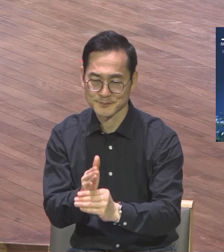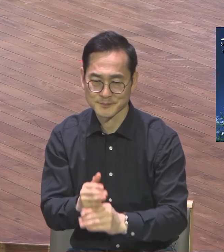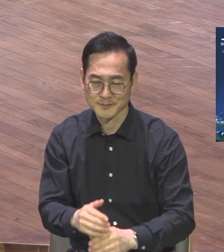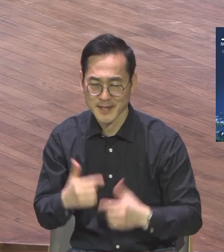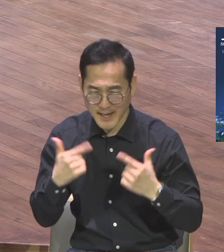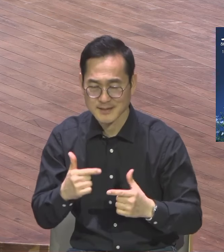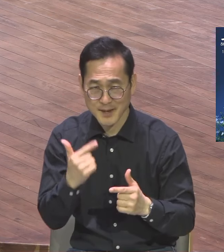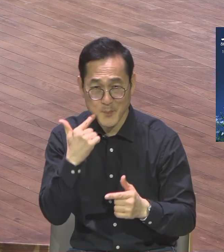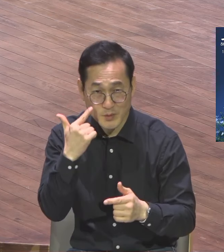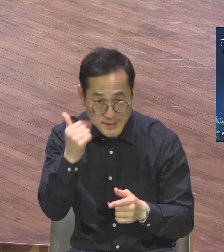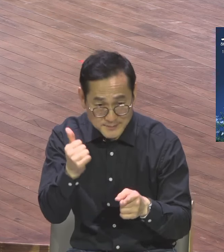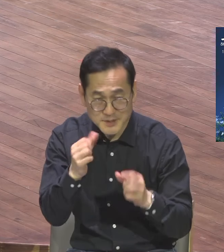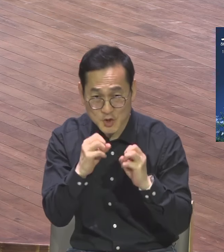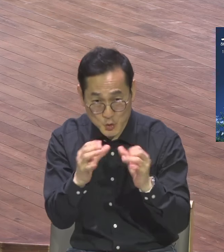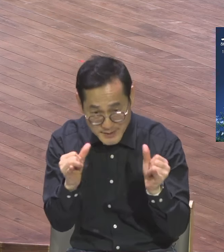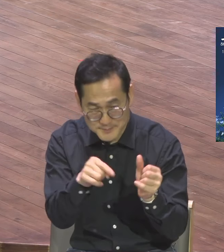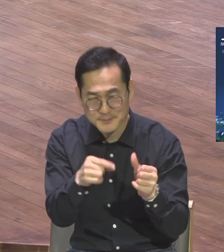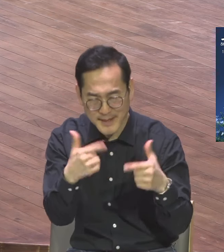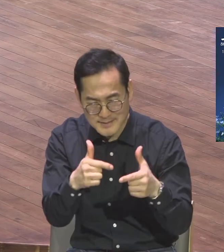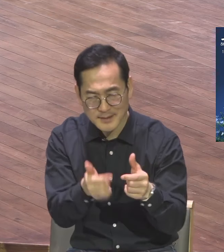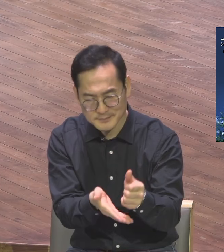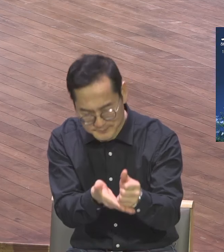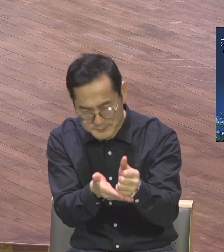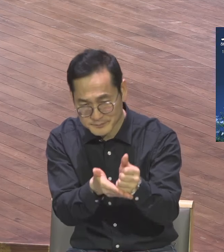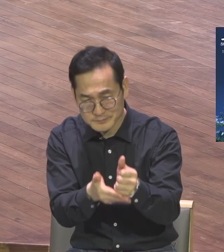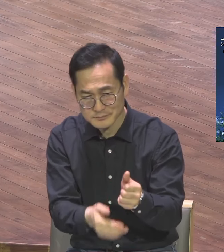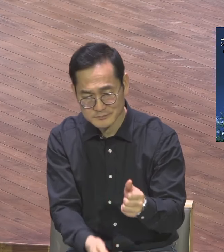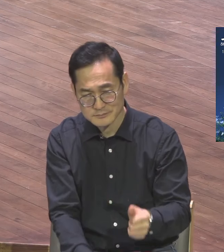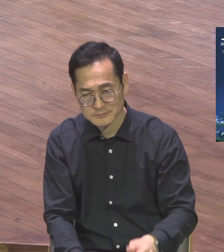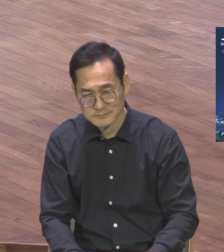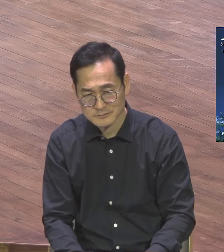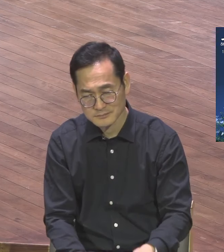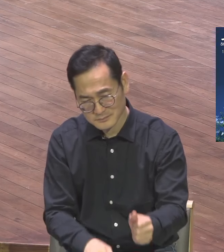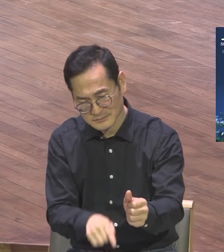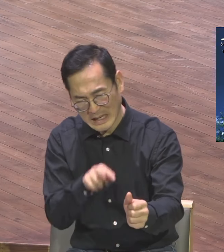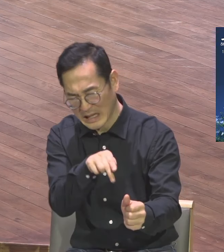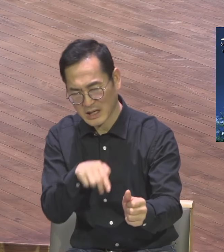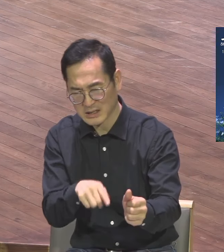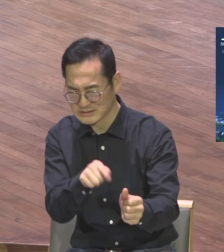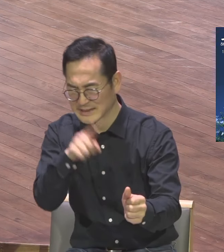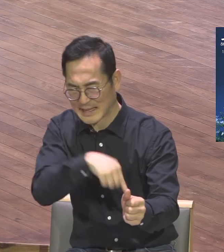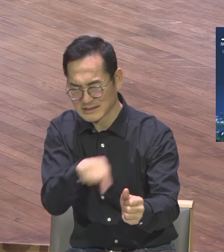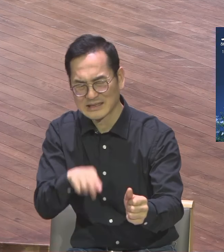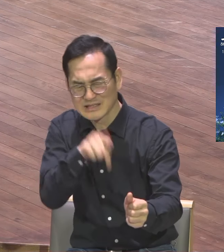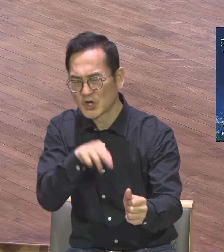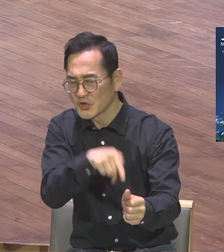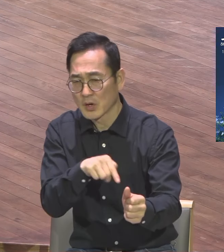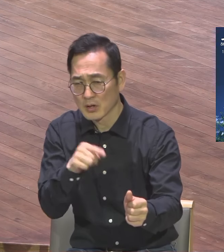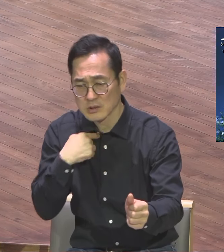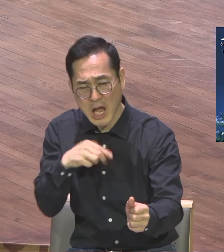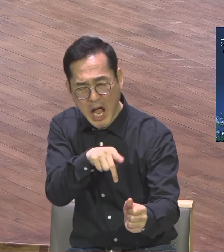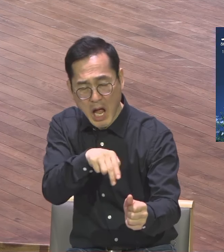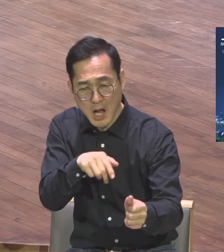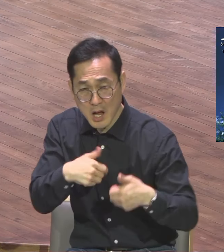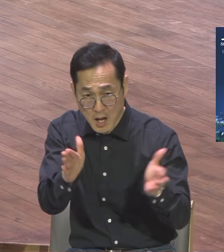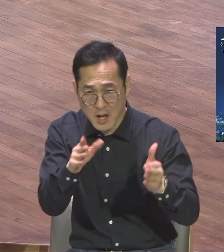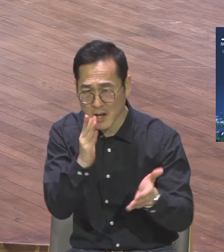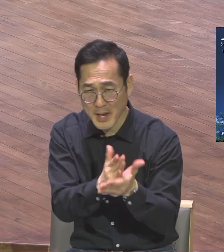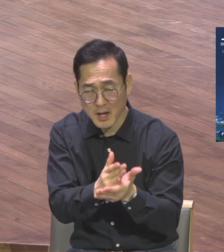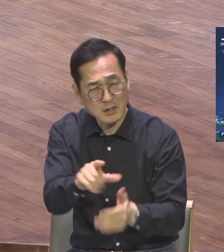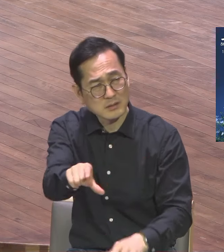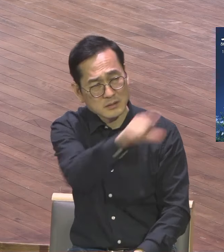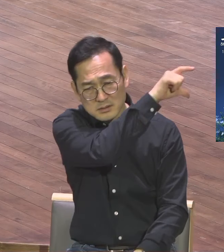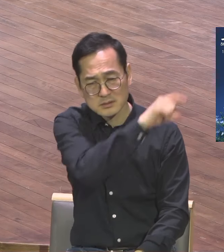교육자를 맡고 들고는 하나님께 맡기고, 내가 맡기는 사명 하나님께 감당하고 기쁨으로 감사함으로.